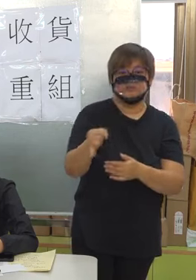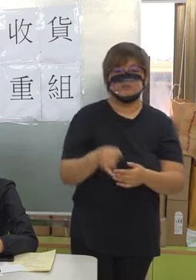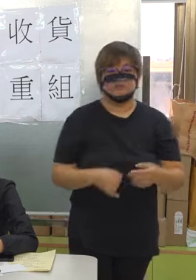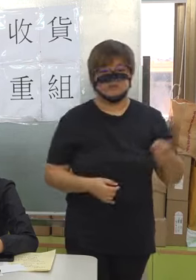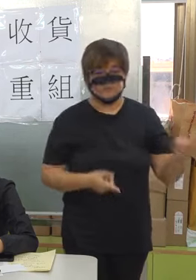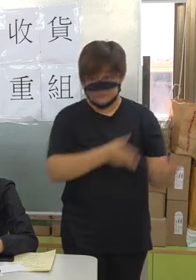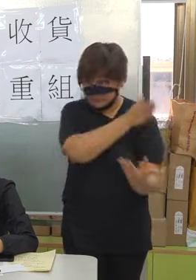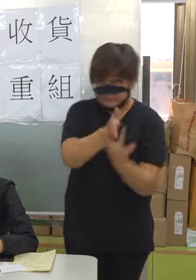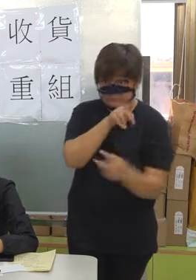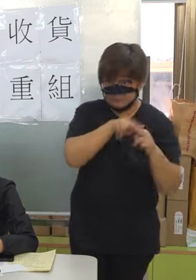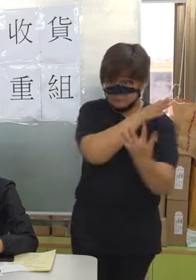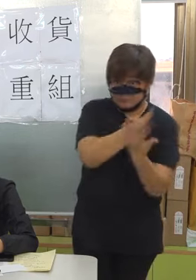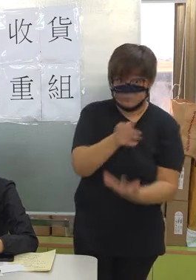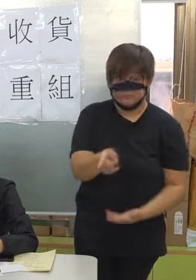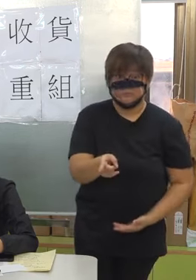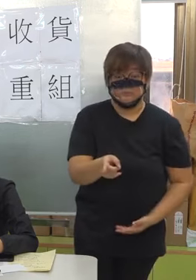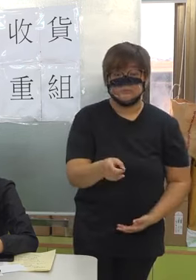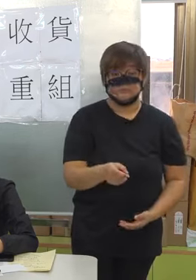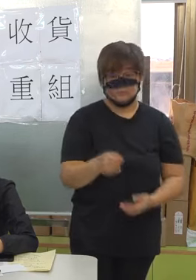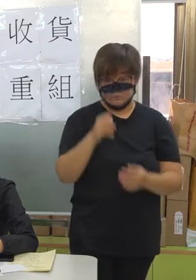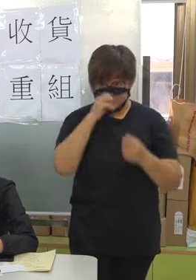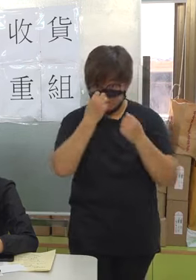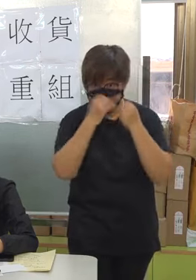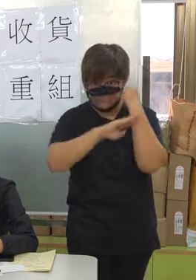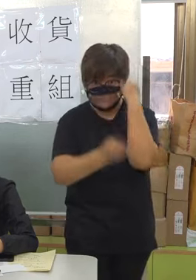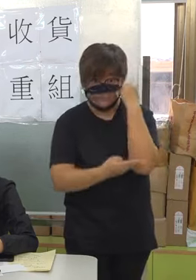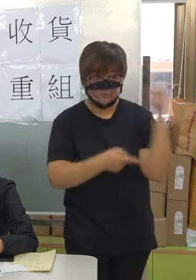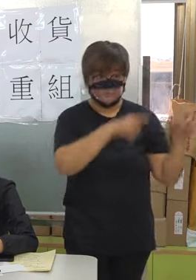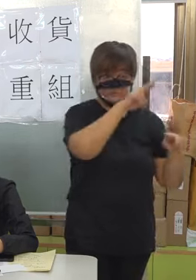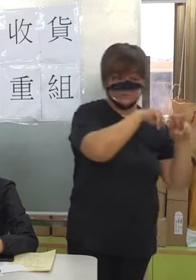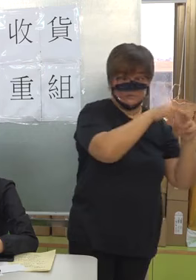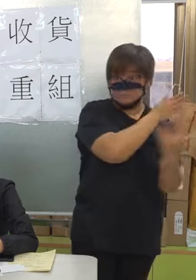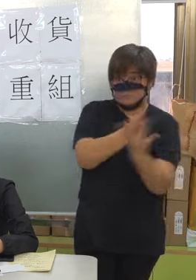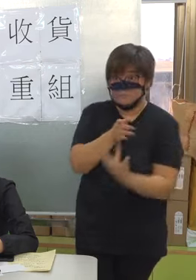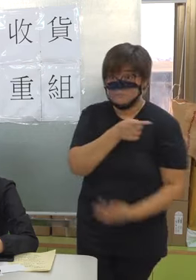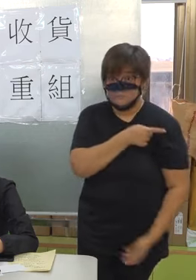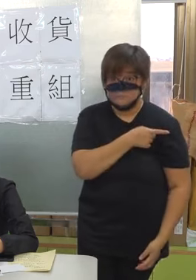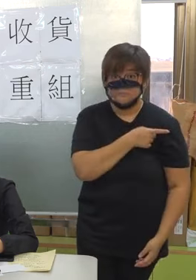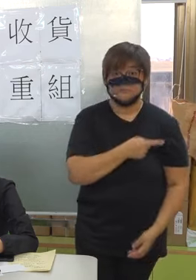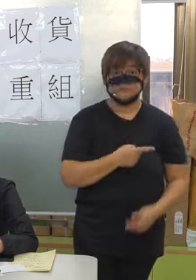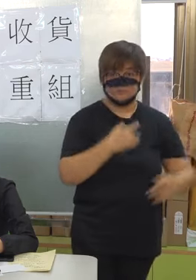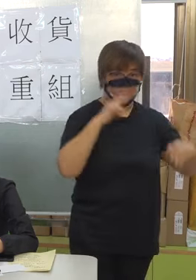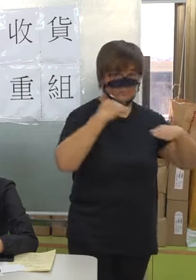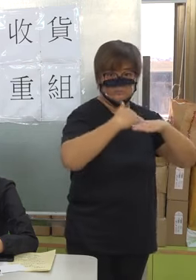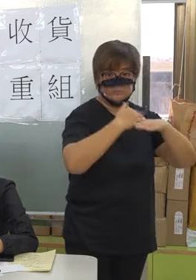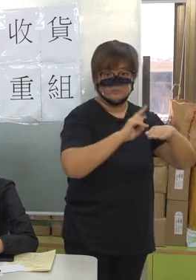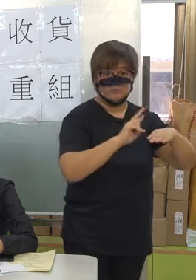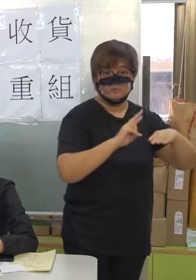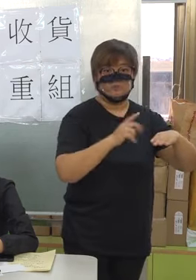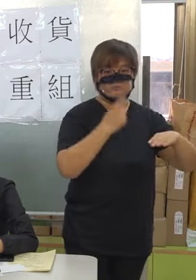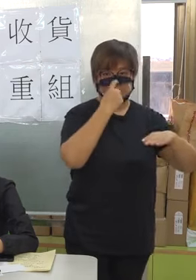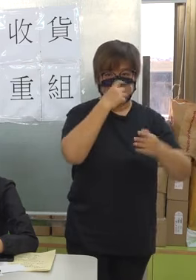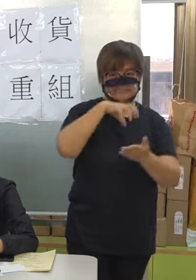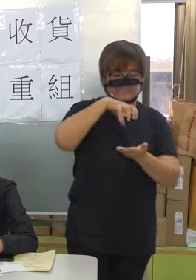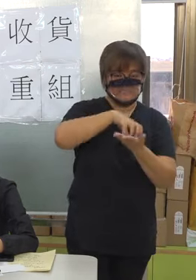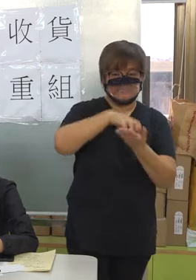僭越本港的法制，例如在內地的關口針對香港人以及香港公民，例如鄭文傑被嫖妓等的